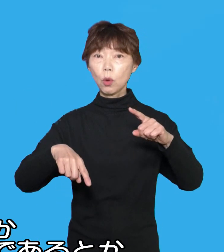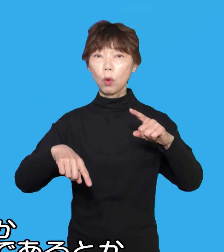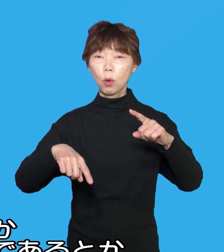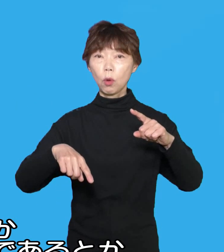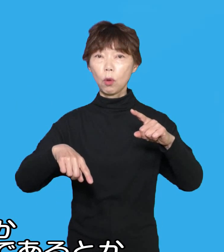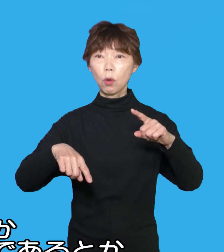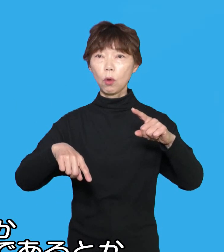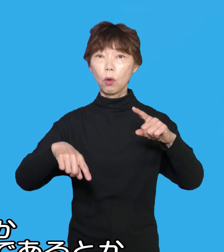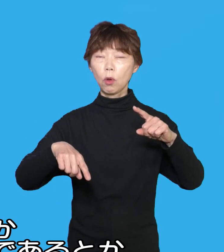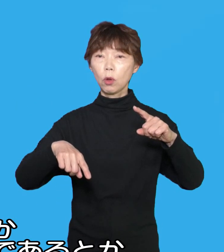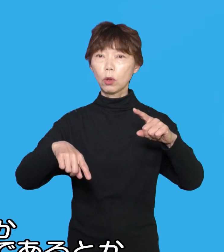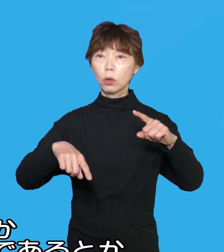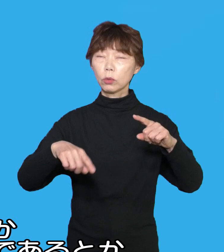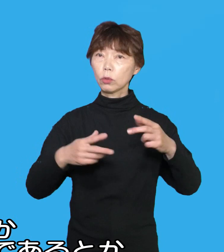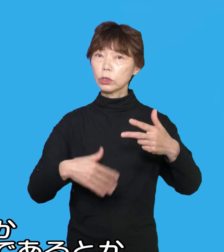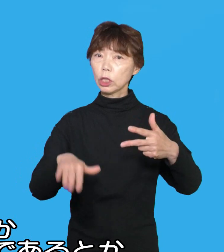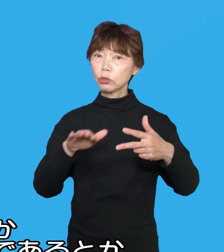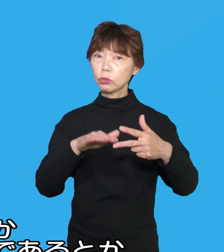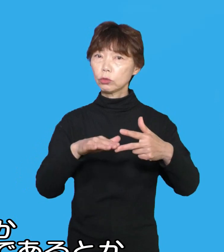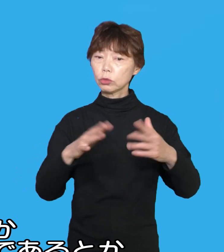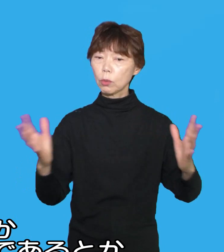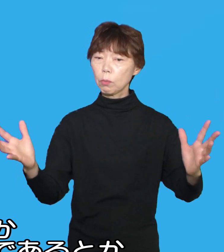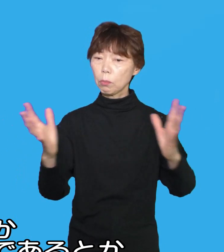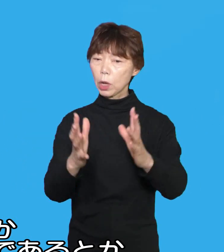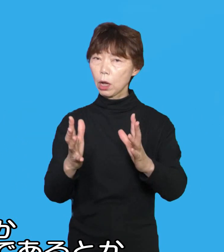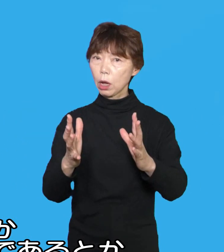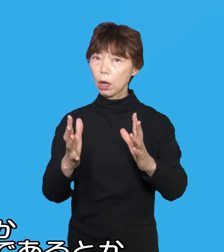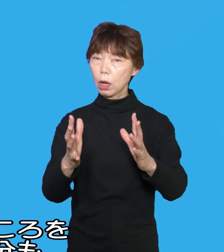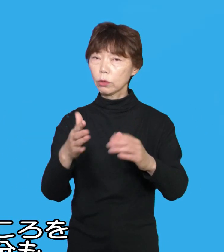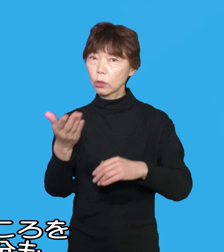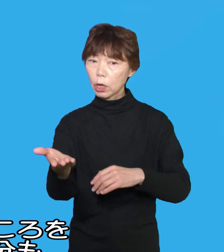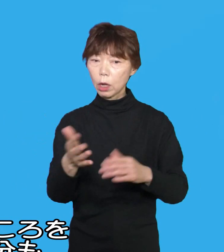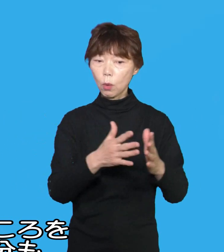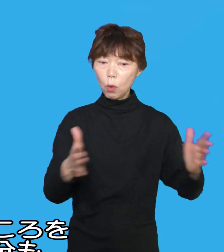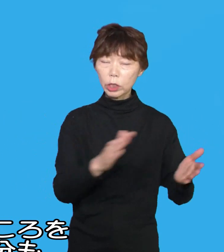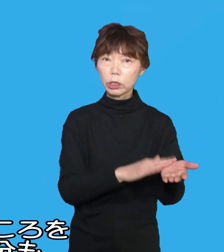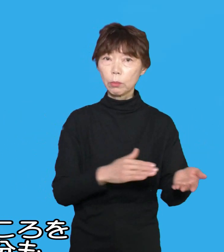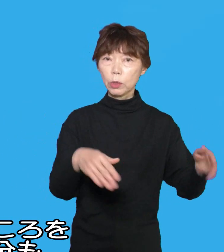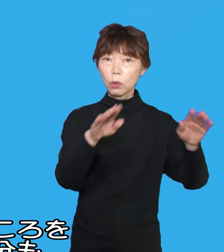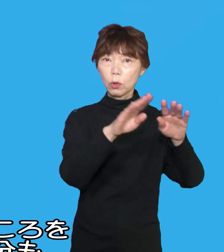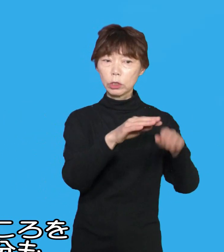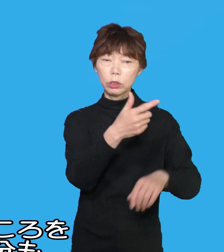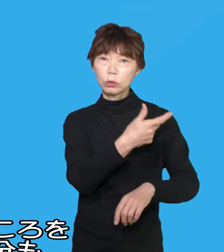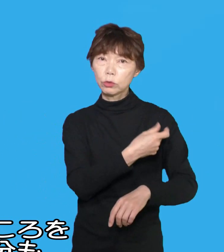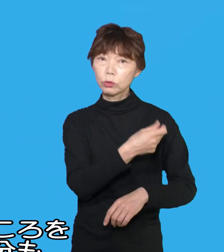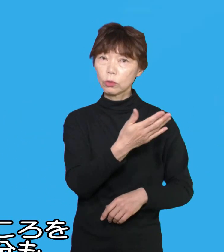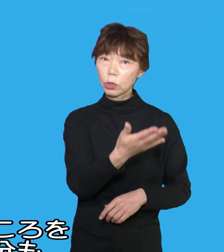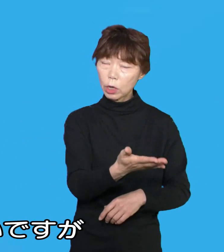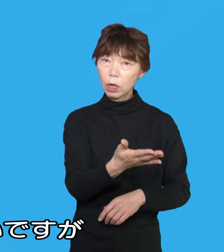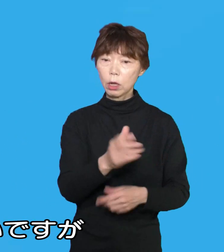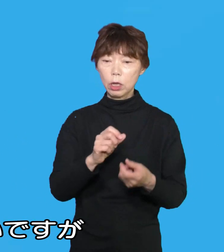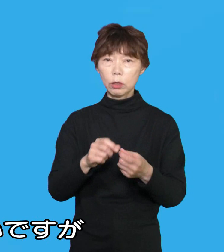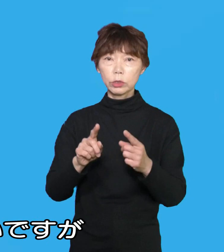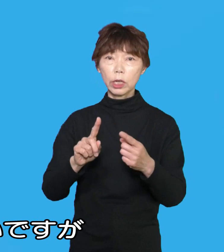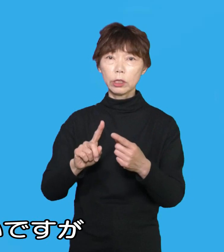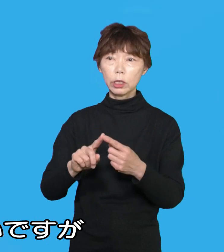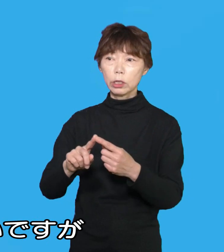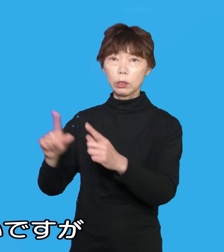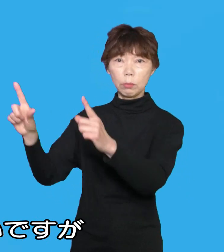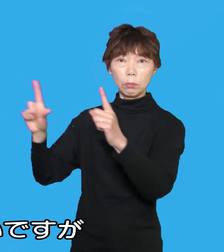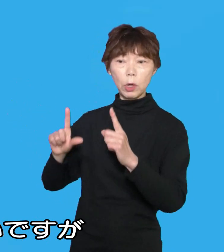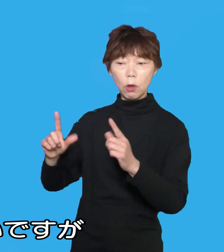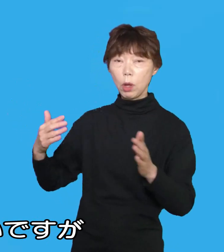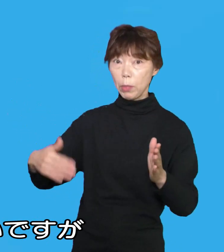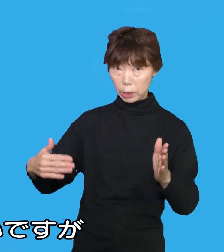らうのか、あるいはまあ大きな病院であるとか、まあ、あのまだ具体的なところを示されてない部分もあるかもしれない